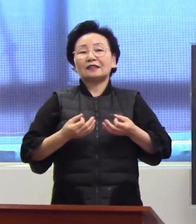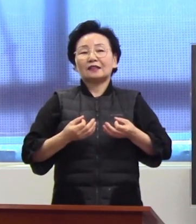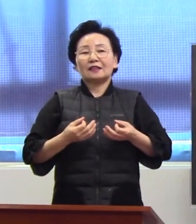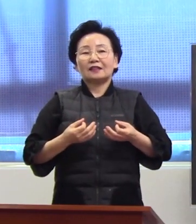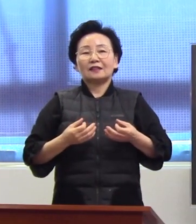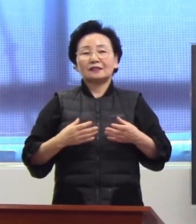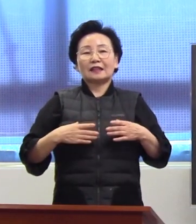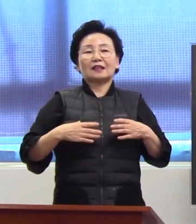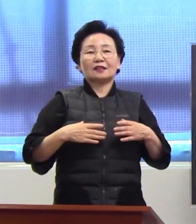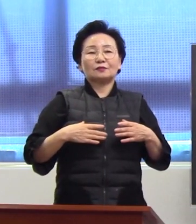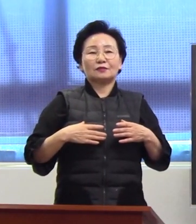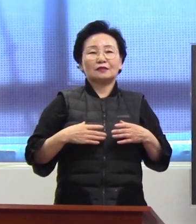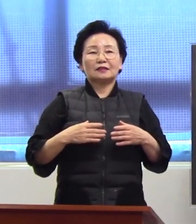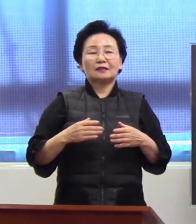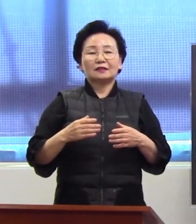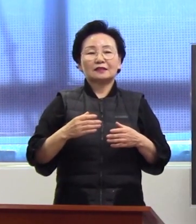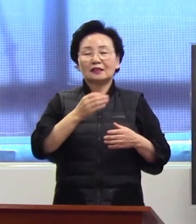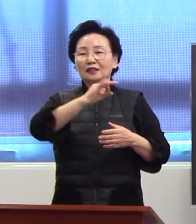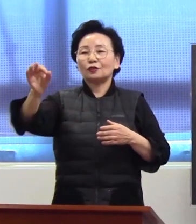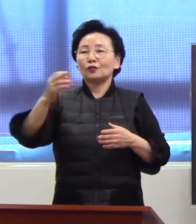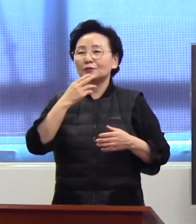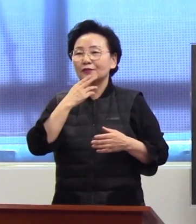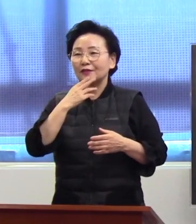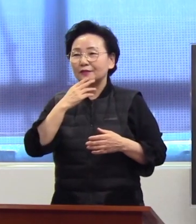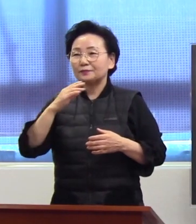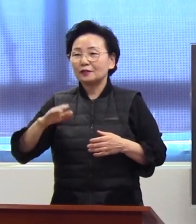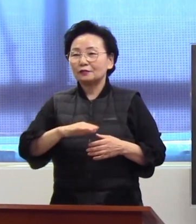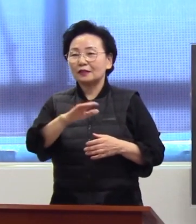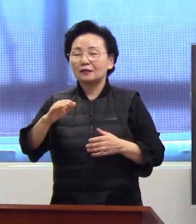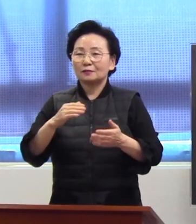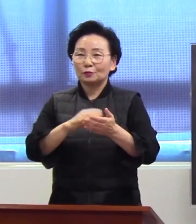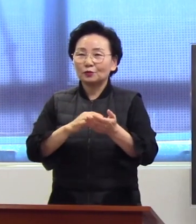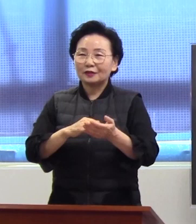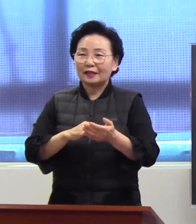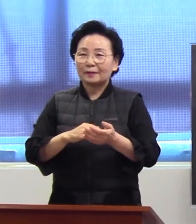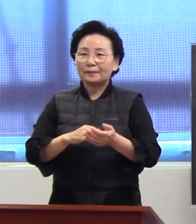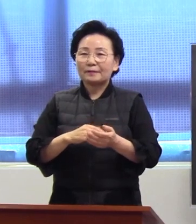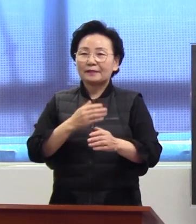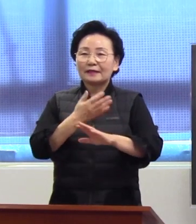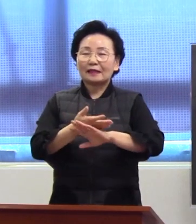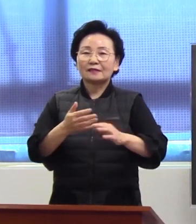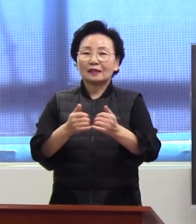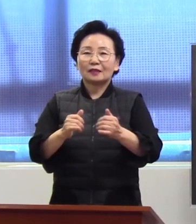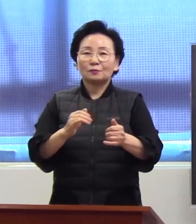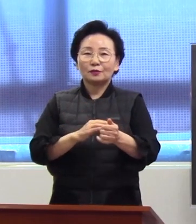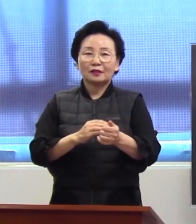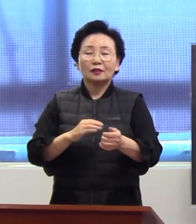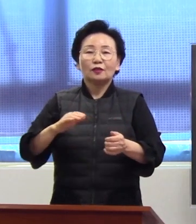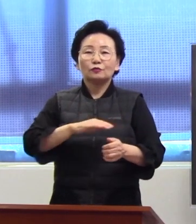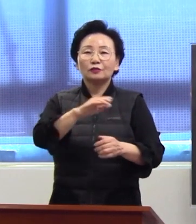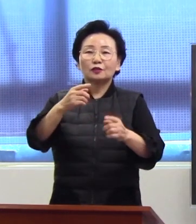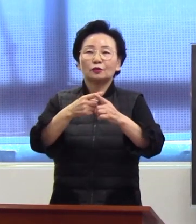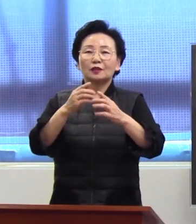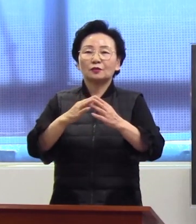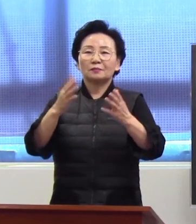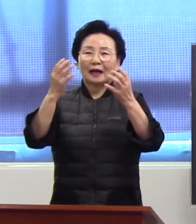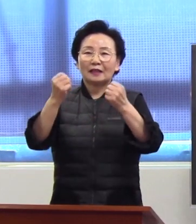자랑하니까 자랑 인정 없어. 우리는 모르게, 다른 사람은 모르게. 우리 교회도